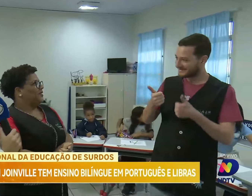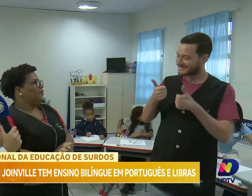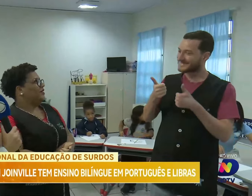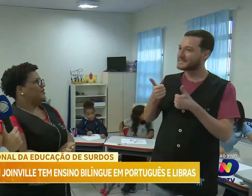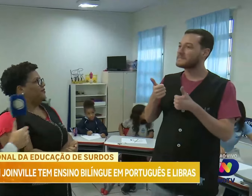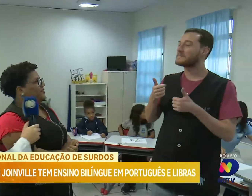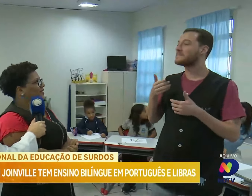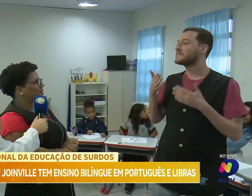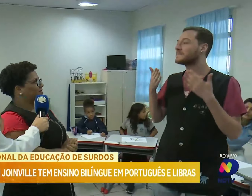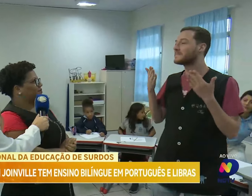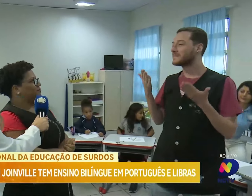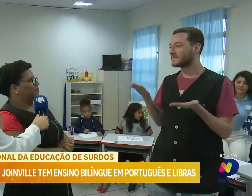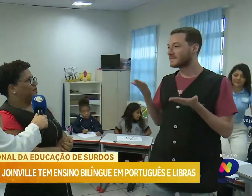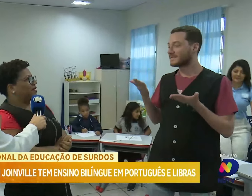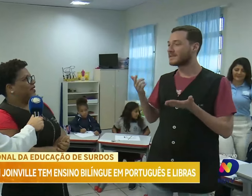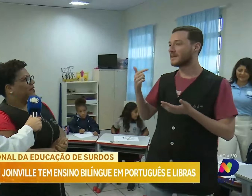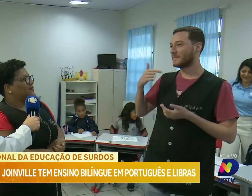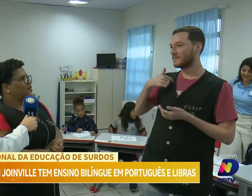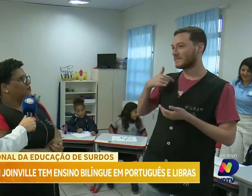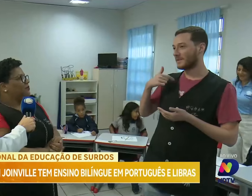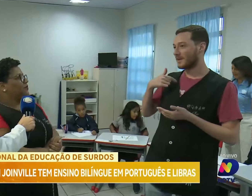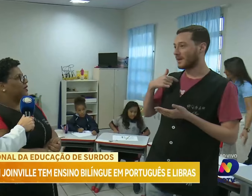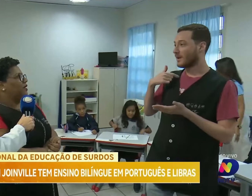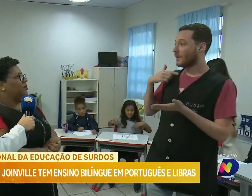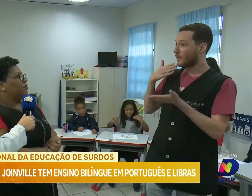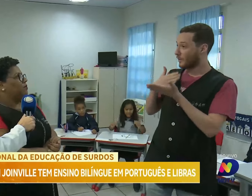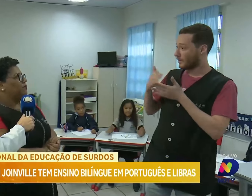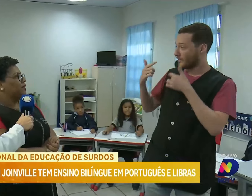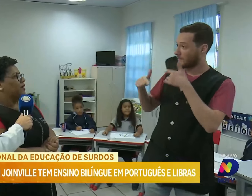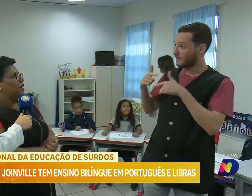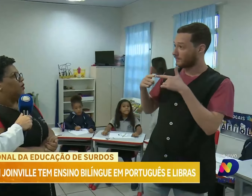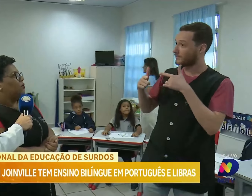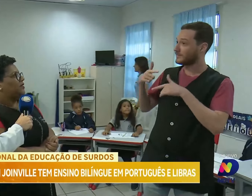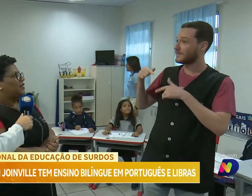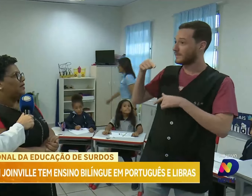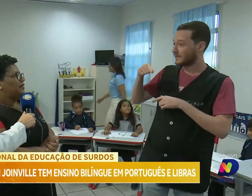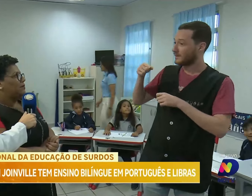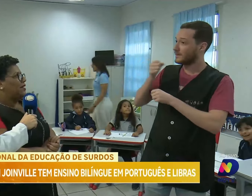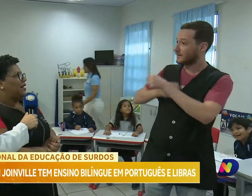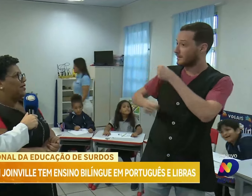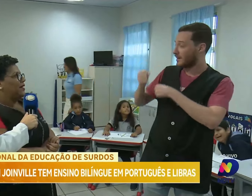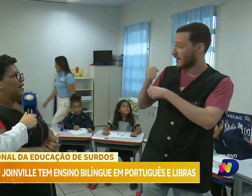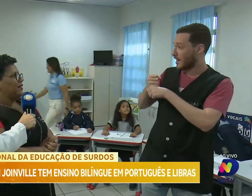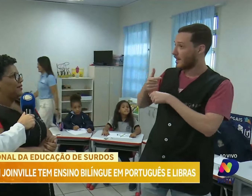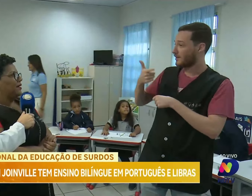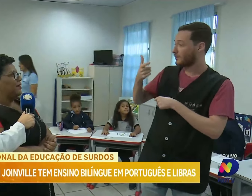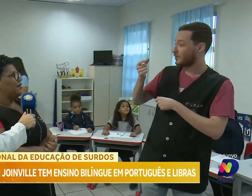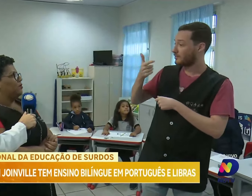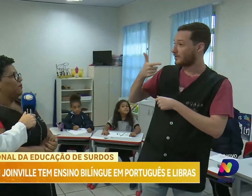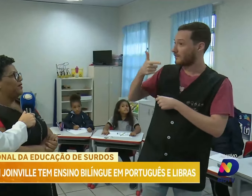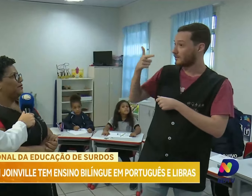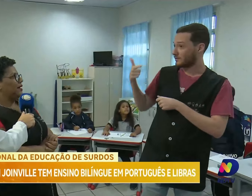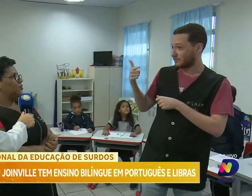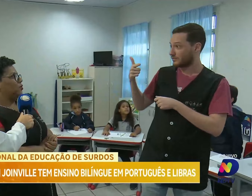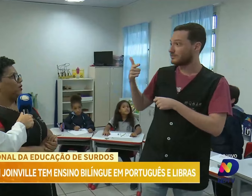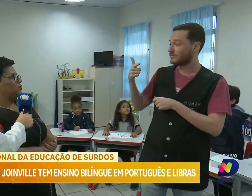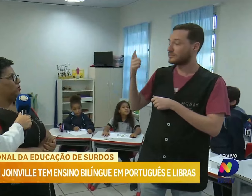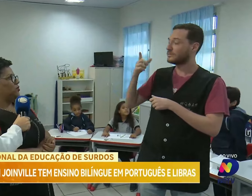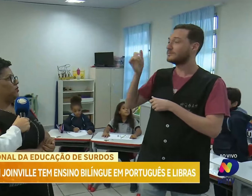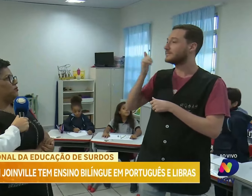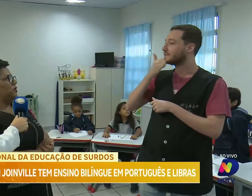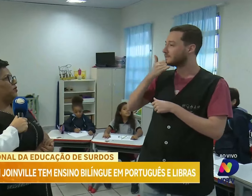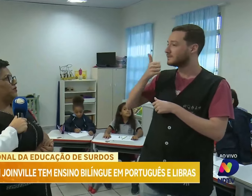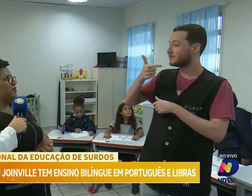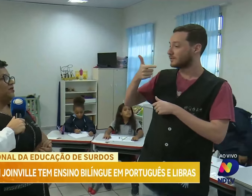Foi um prazer em conhecer vocês. Então, eu comecei a trabalhar aqui ano passado,